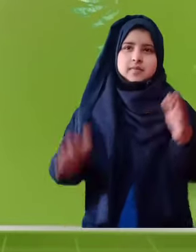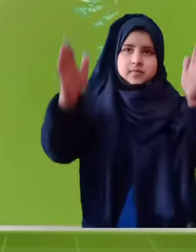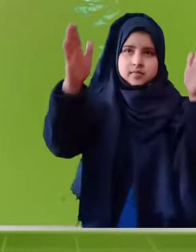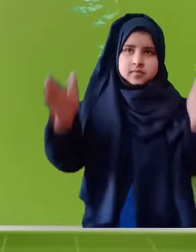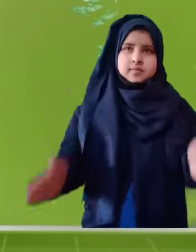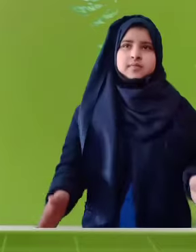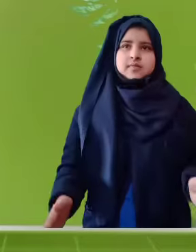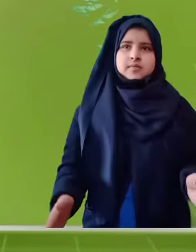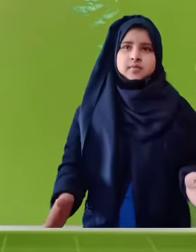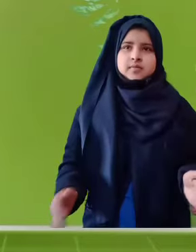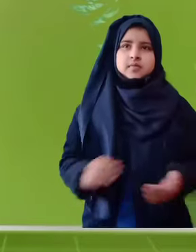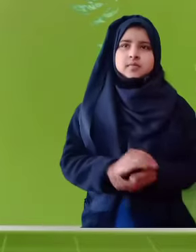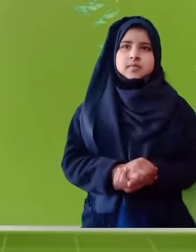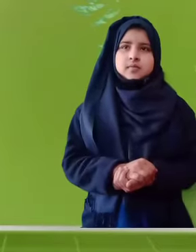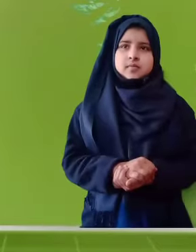सिलेंडर,